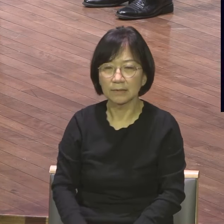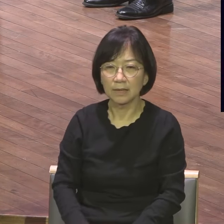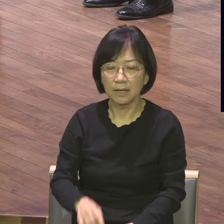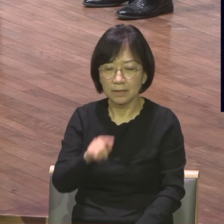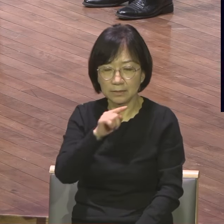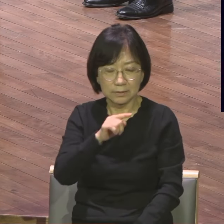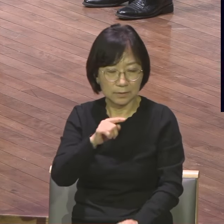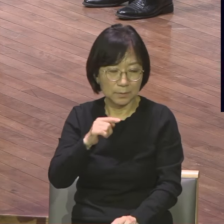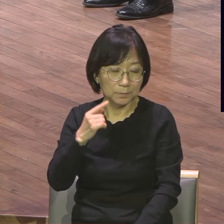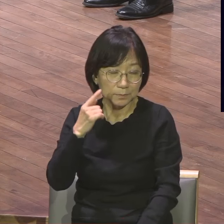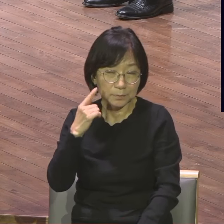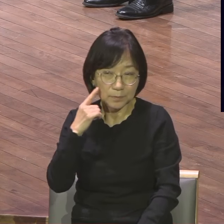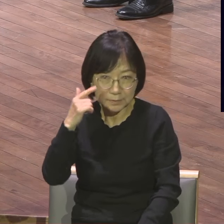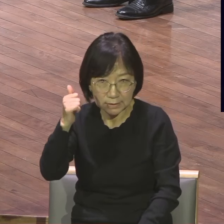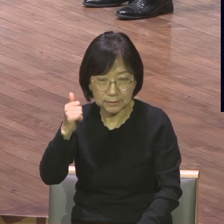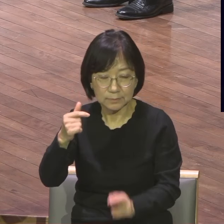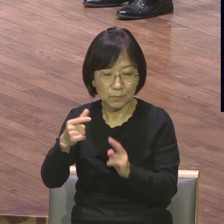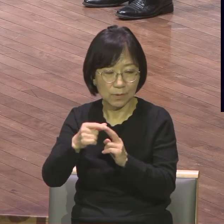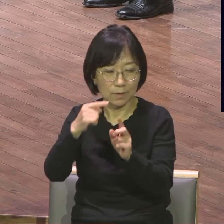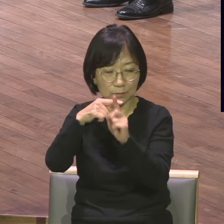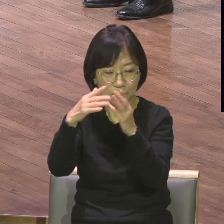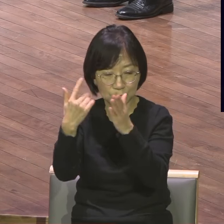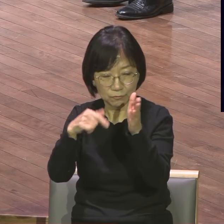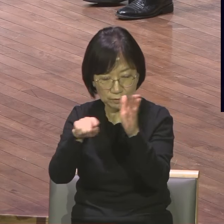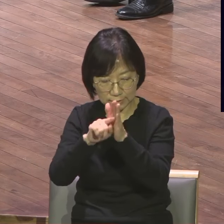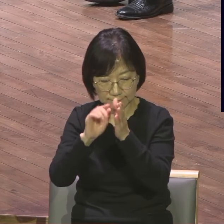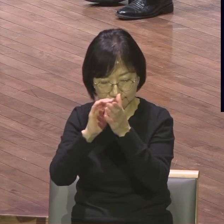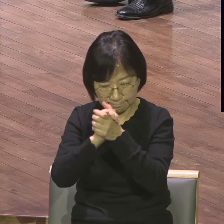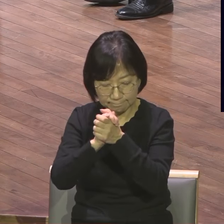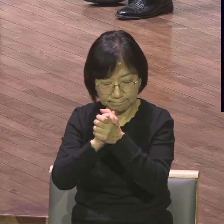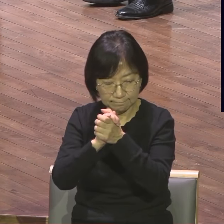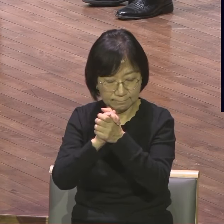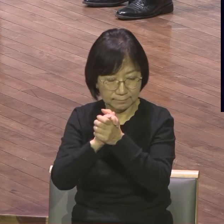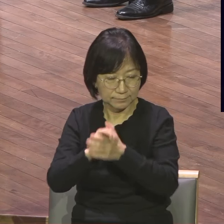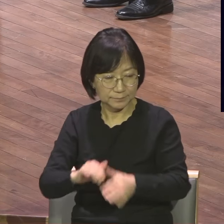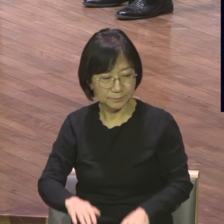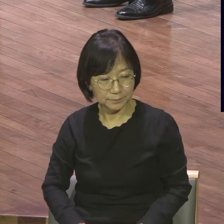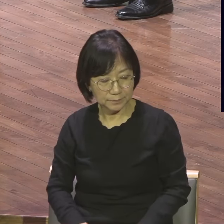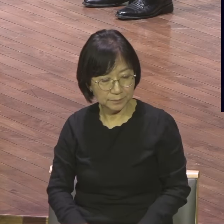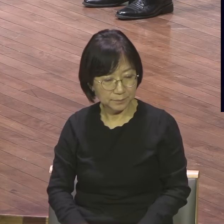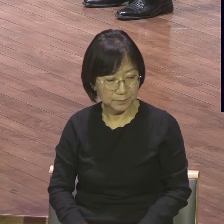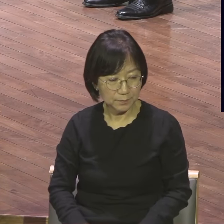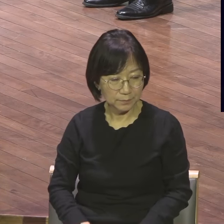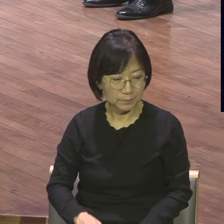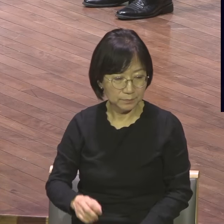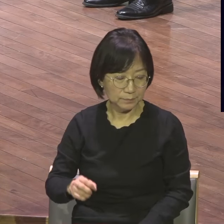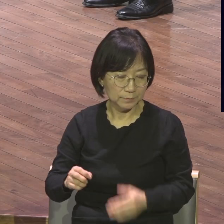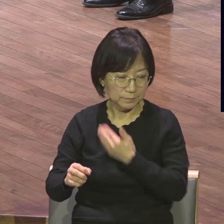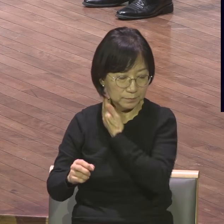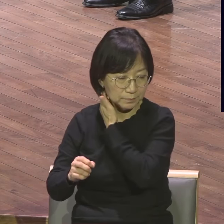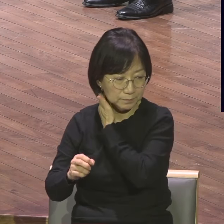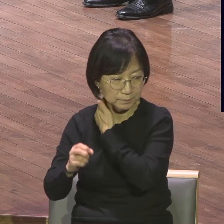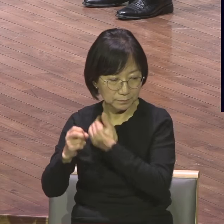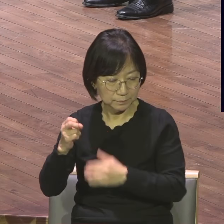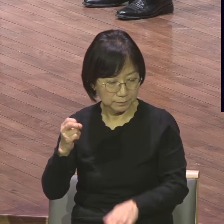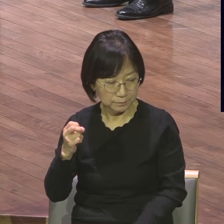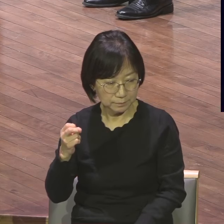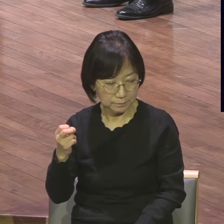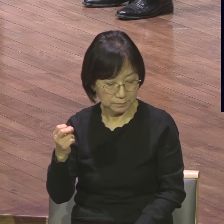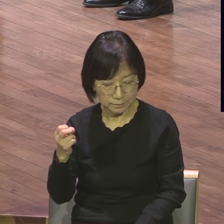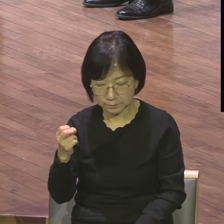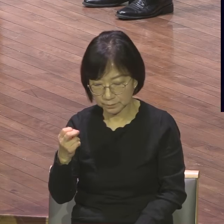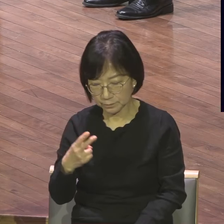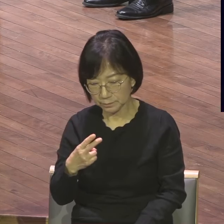한번 십자가 잡고 그 질병에서 회복되기를 위해 간절히 기도합니다. 하나님 은혜를 내려 주시옵소서.